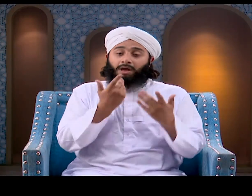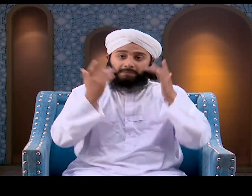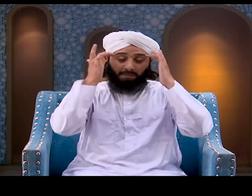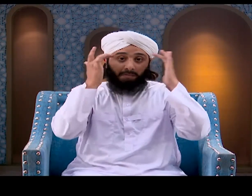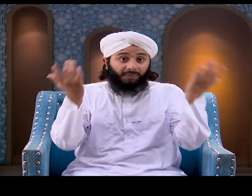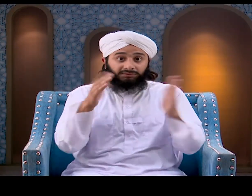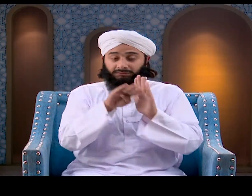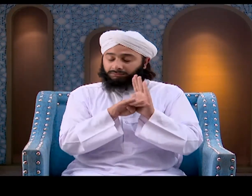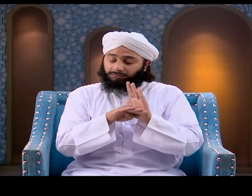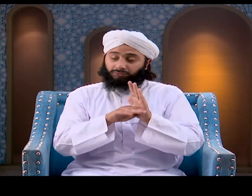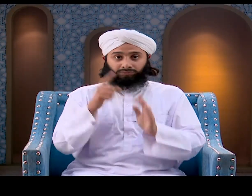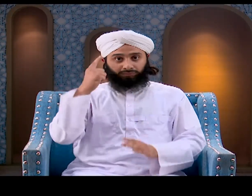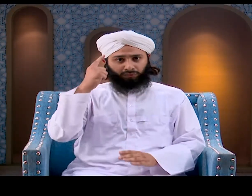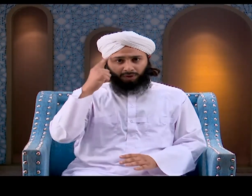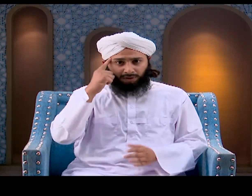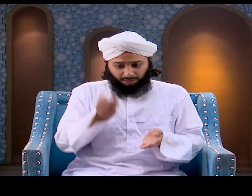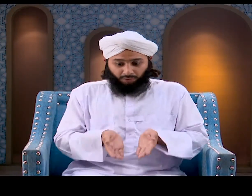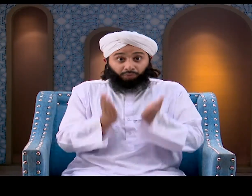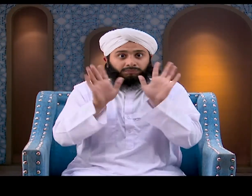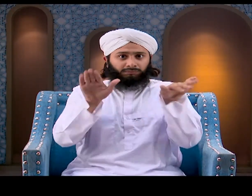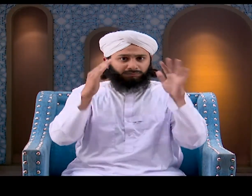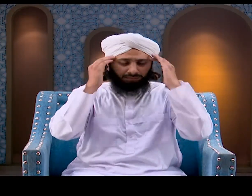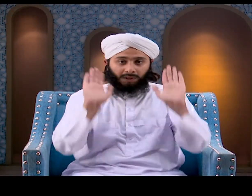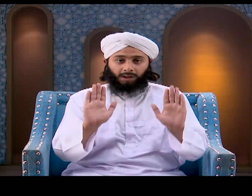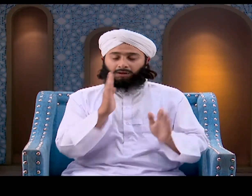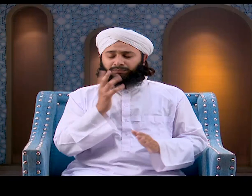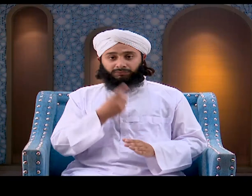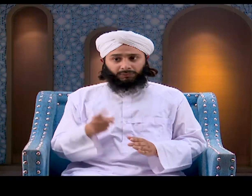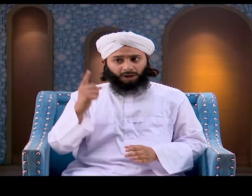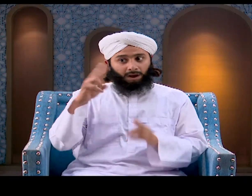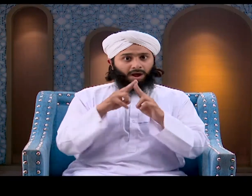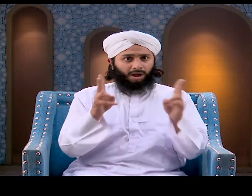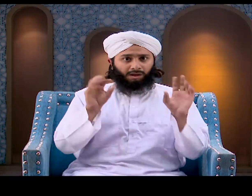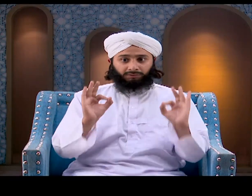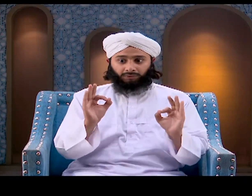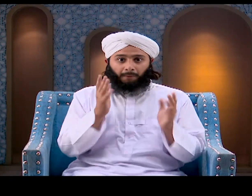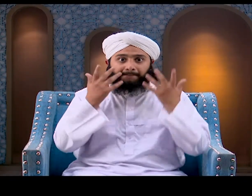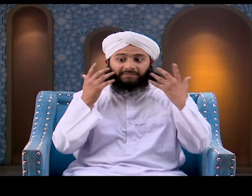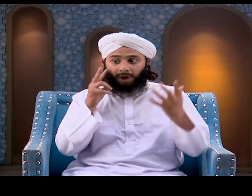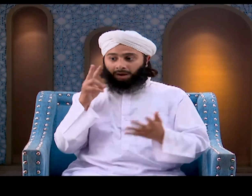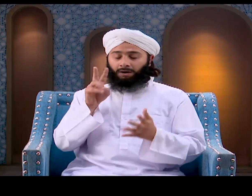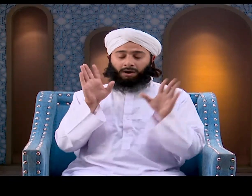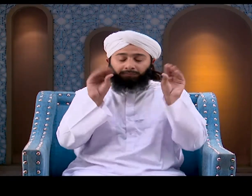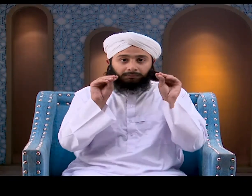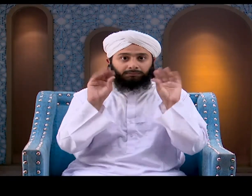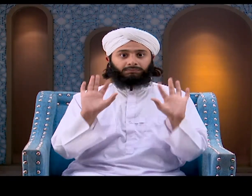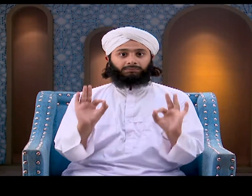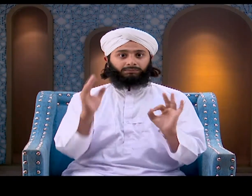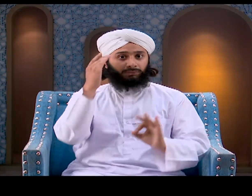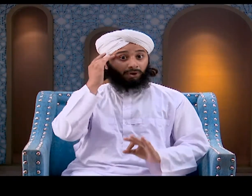رسول، کبوتر مشہور پرندہ ہے. اس کی عادت ہے یہ بلی کو دیکھ کر آنکھیں بند کر لیتا ہے اور سمجھتا ہے